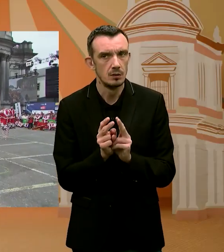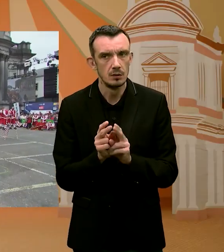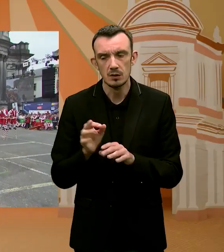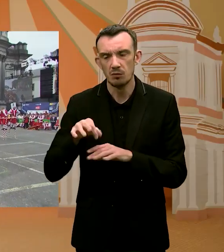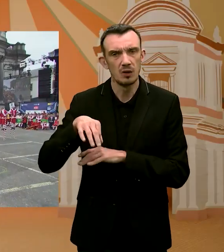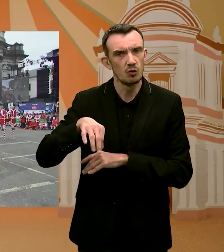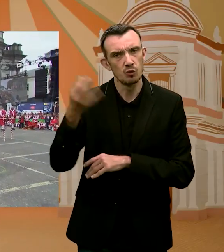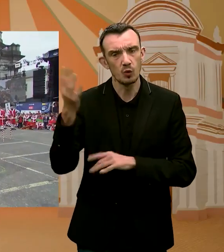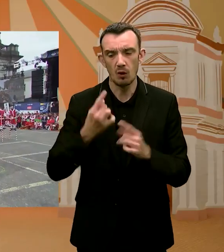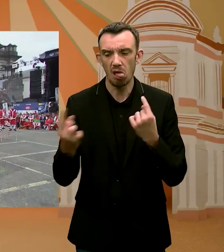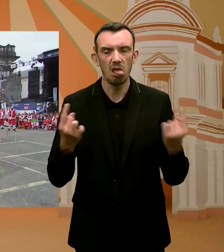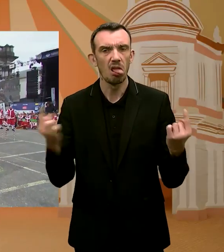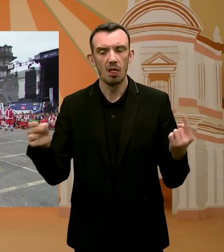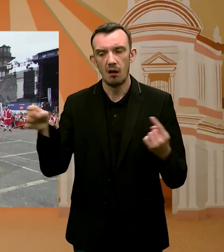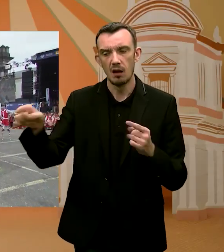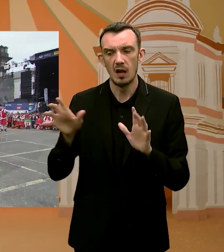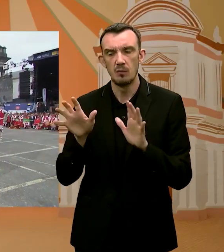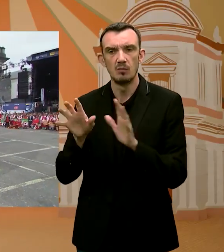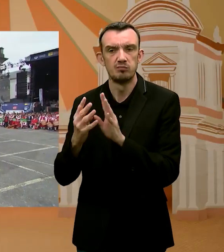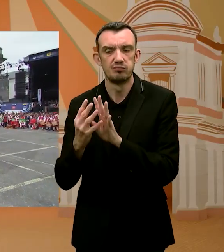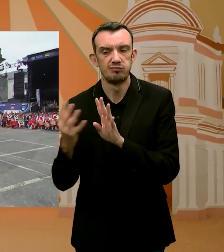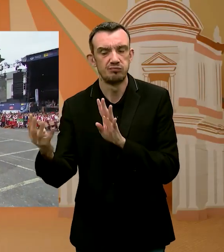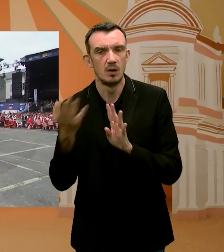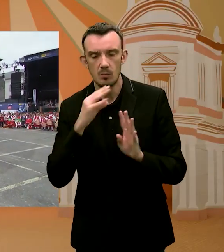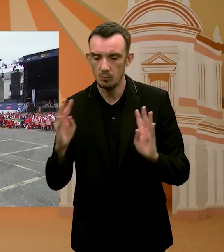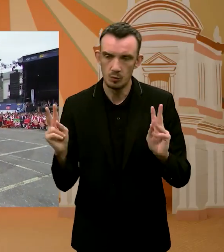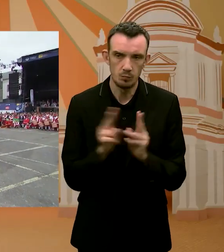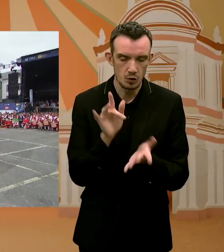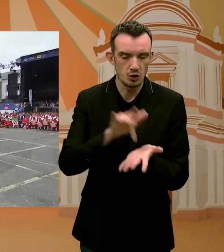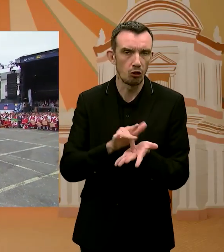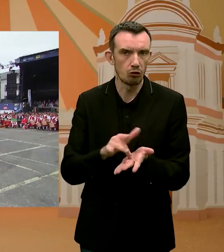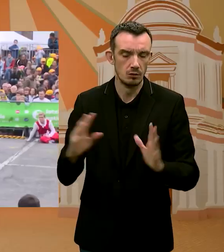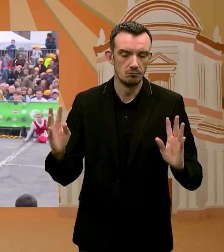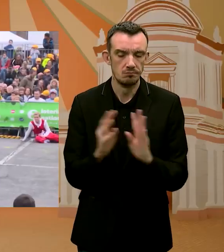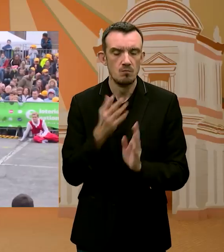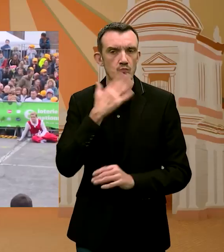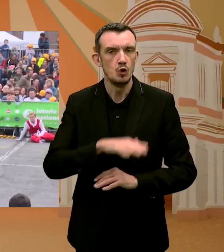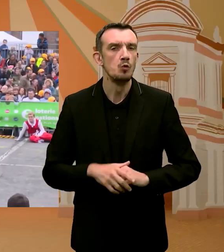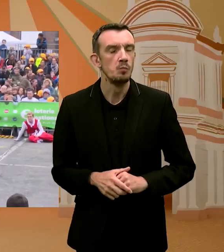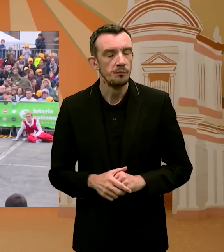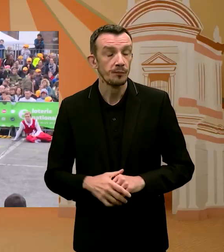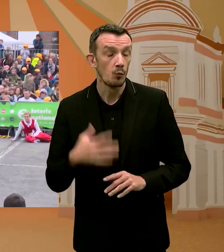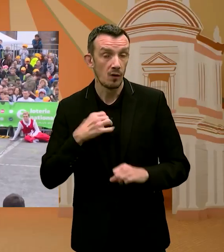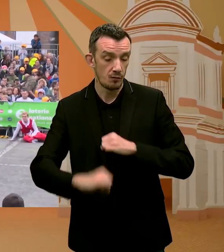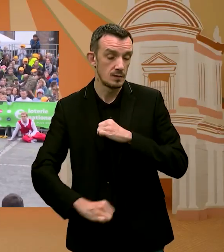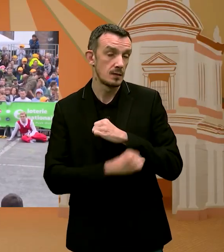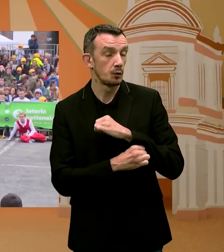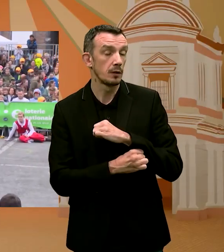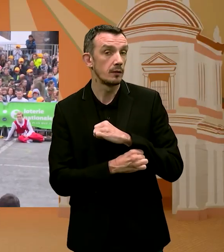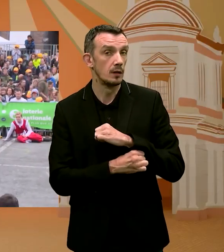la sécurité. C'est vraiment le mot d'ordre depuis quelques années. C'est vraiment l'idée, Nicolas, de préserver. On a même un briefing avec eux dans le cadre du CCW